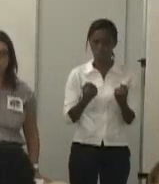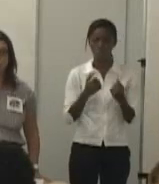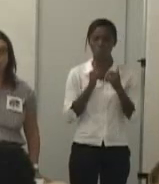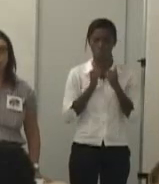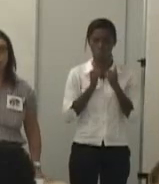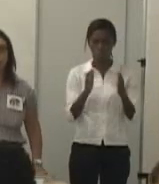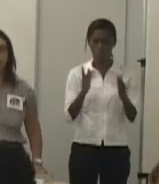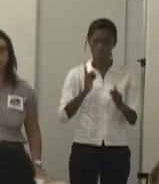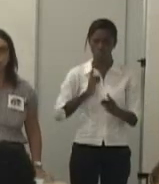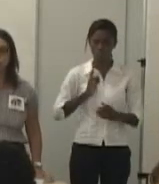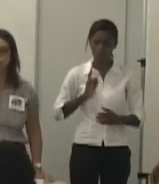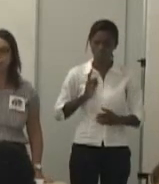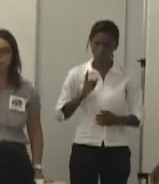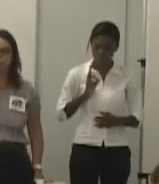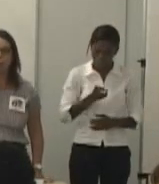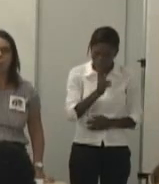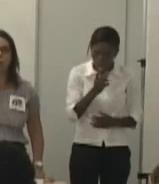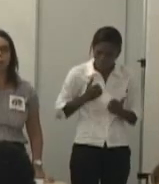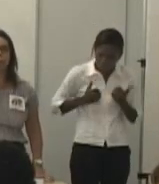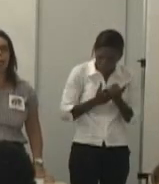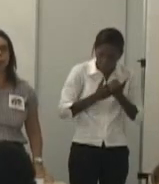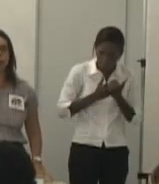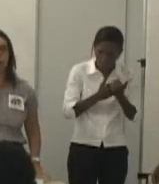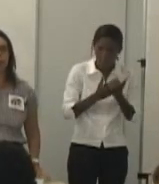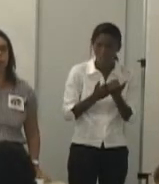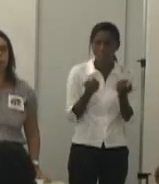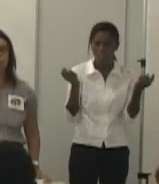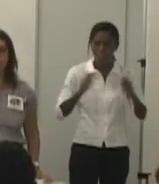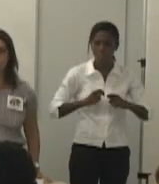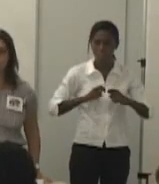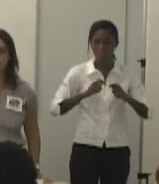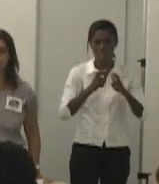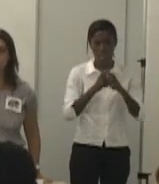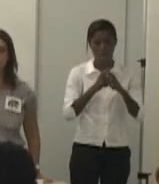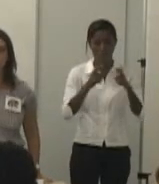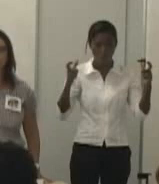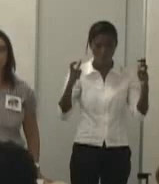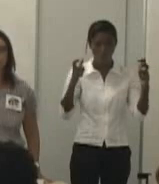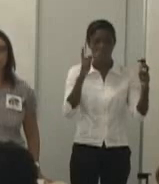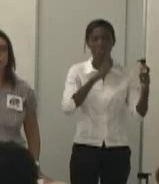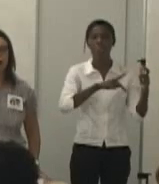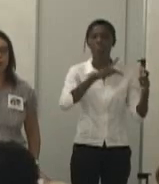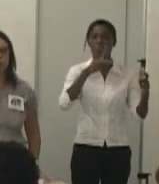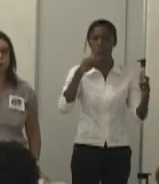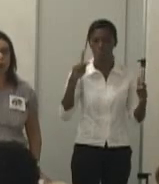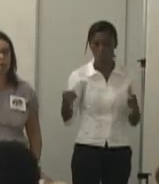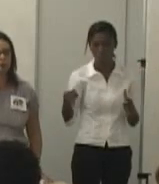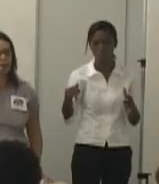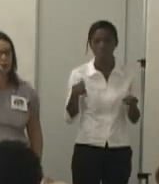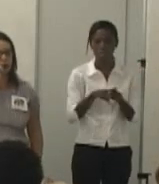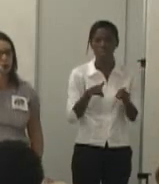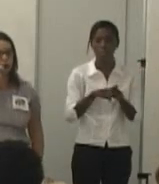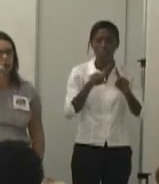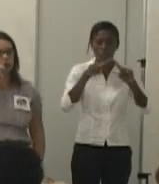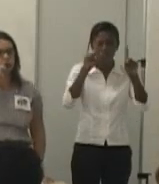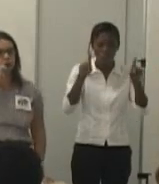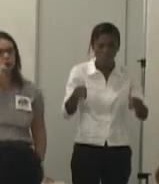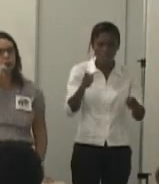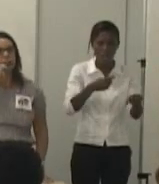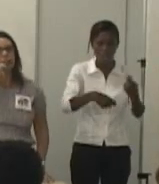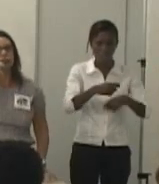início porque havia junto dele possibilidade de aumento de vagas docentes vagas de funcionários técnicos